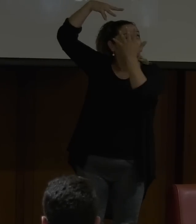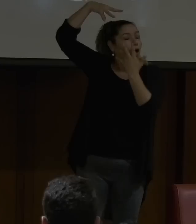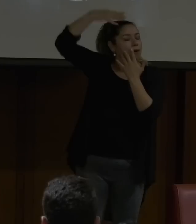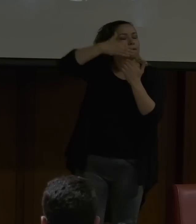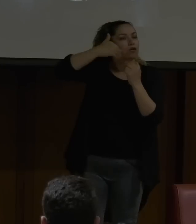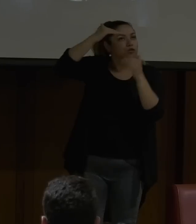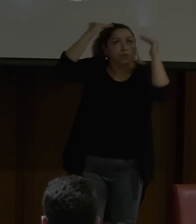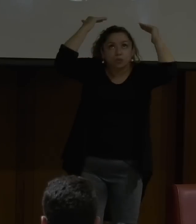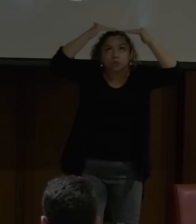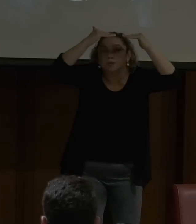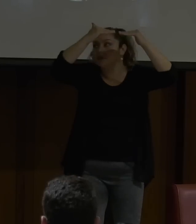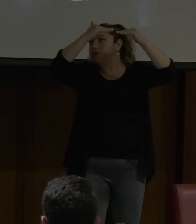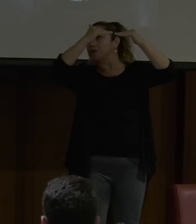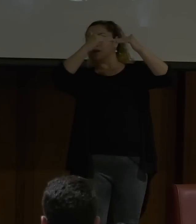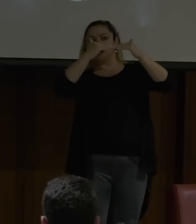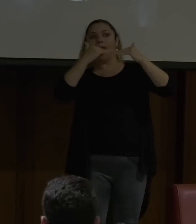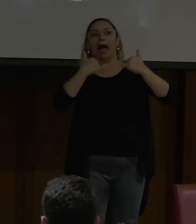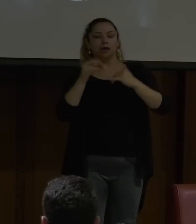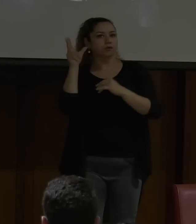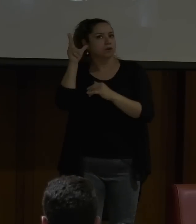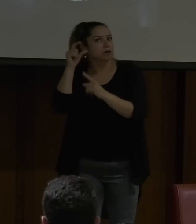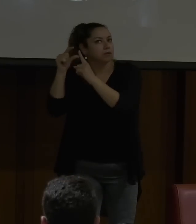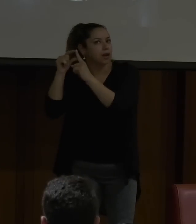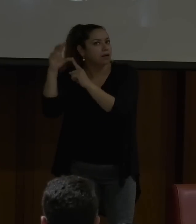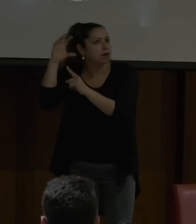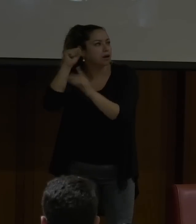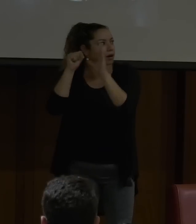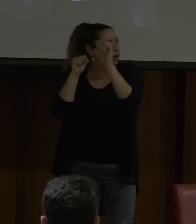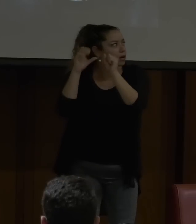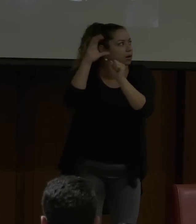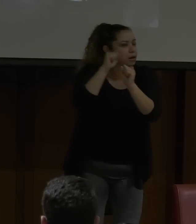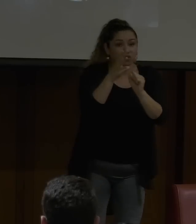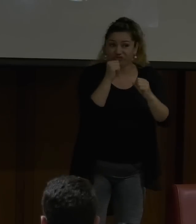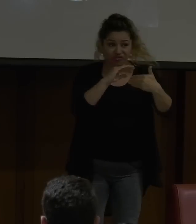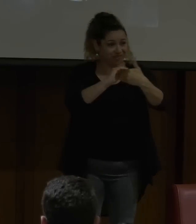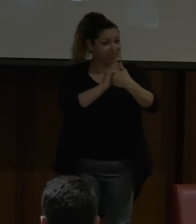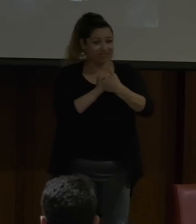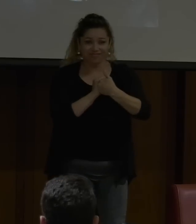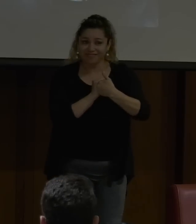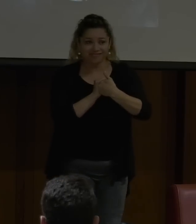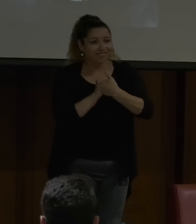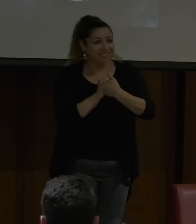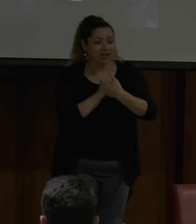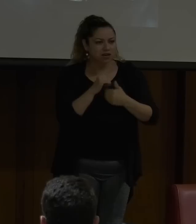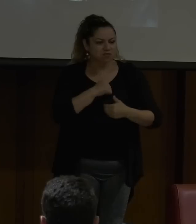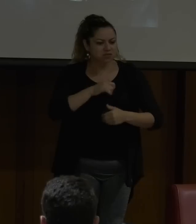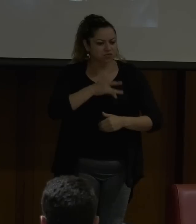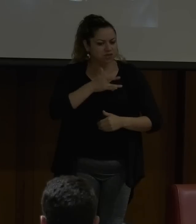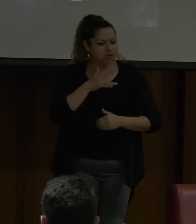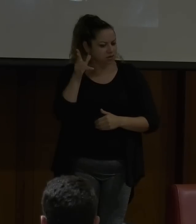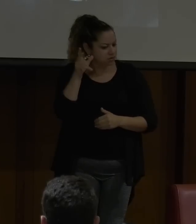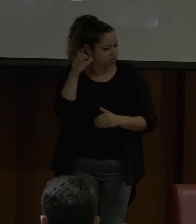tal sombra, y ahí fui encontrando las palabras y los contenidos sin orientación alguna, salvo las de mi propio sentido. Es